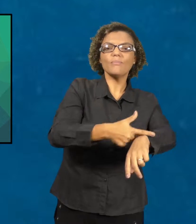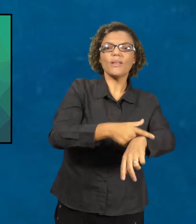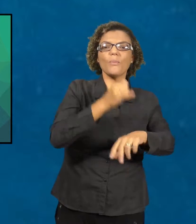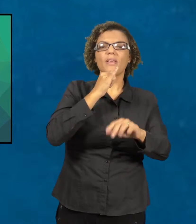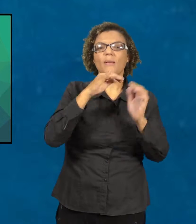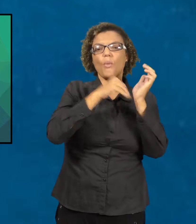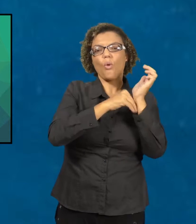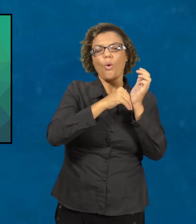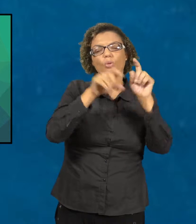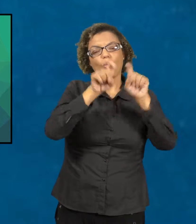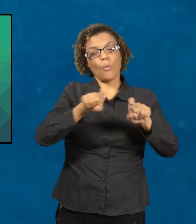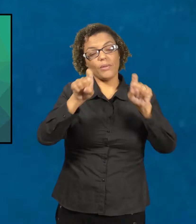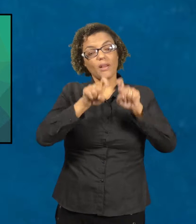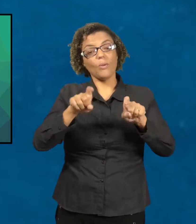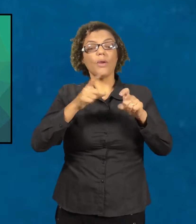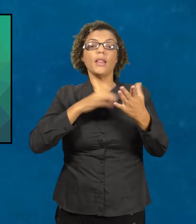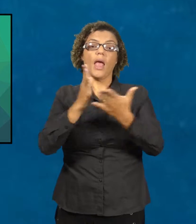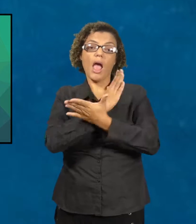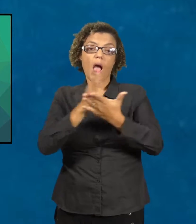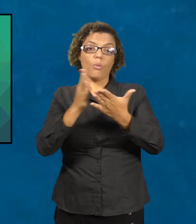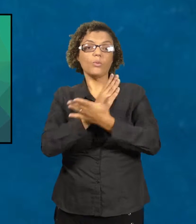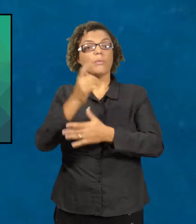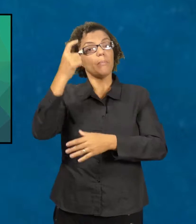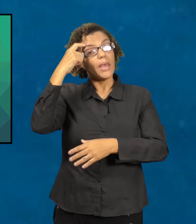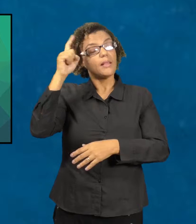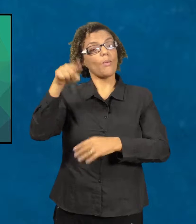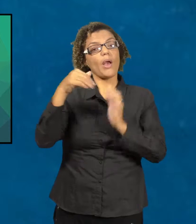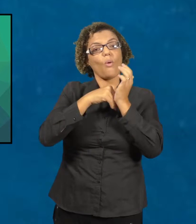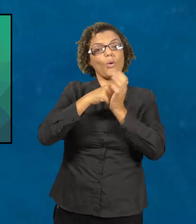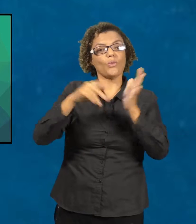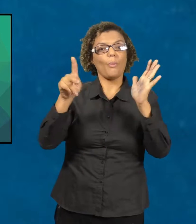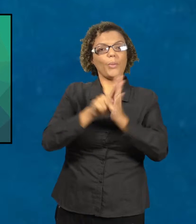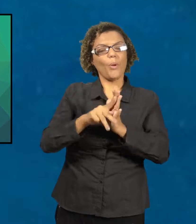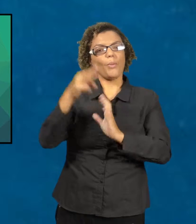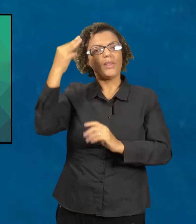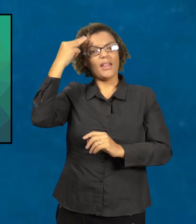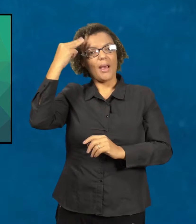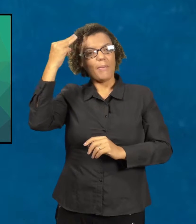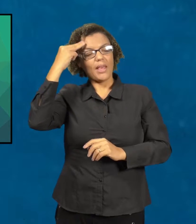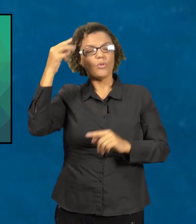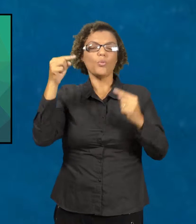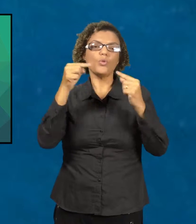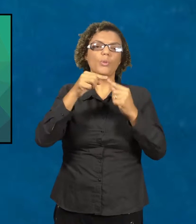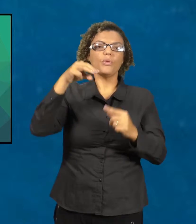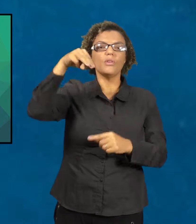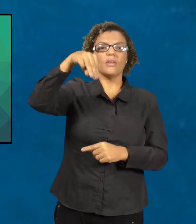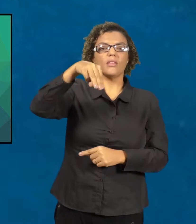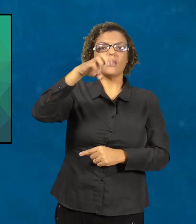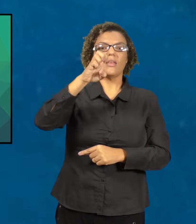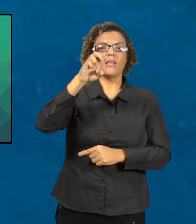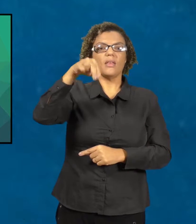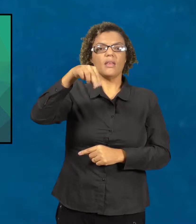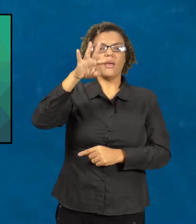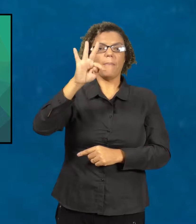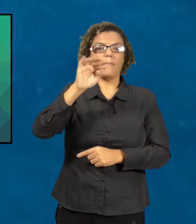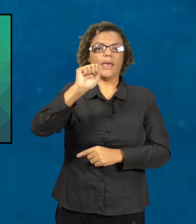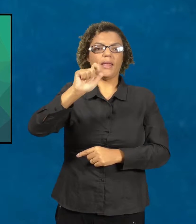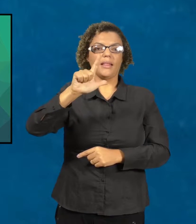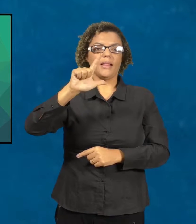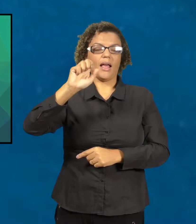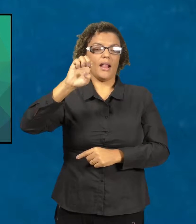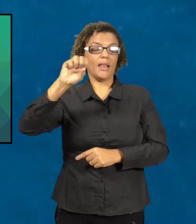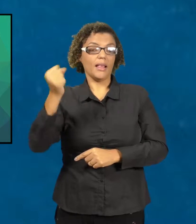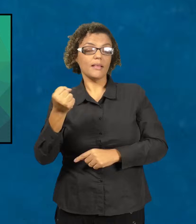ainda alguns que as consideram como um código próprio da mente, uma espécie de mentalês. Mas, divergências à